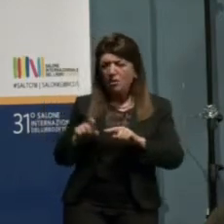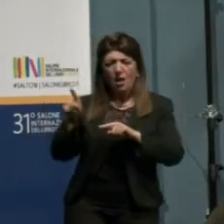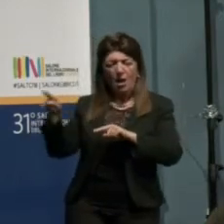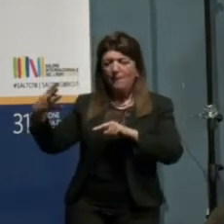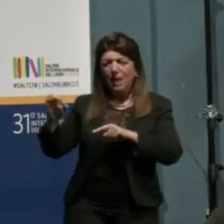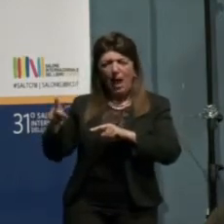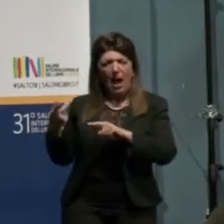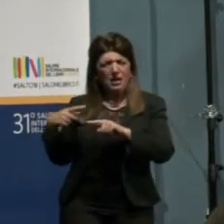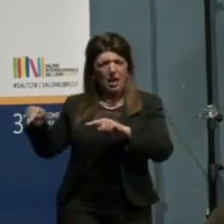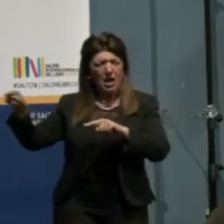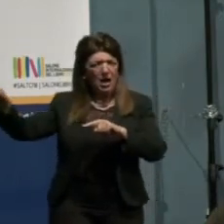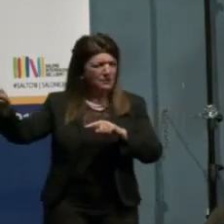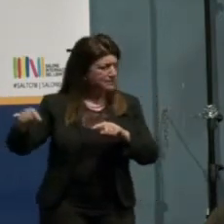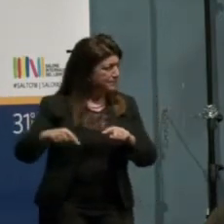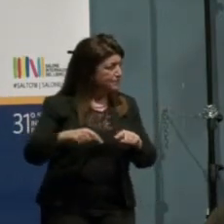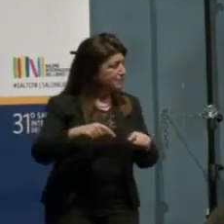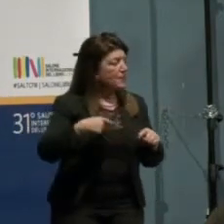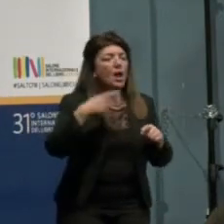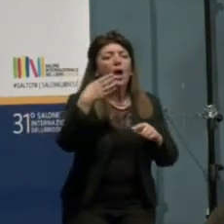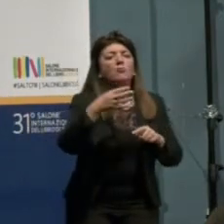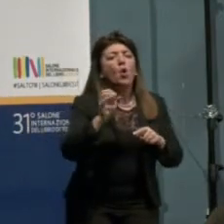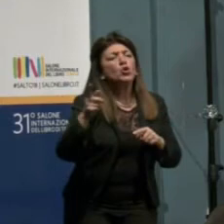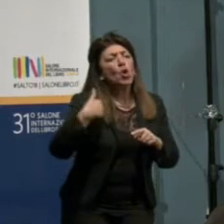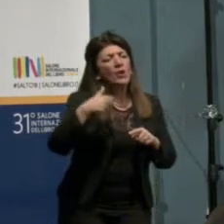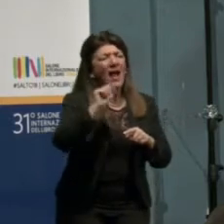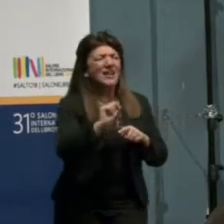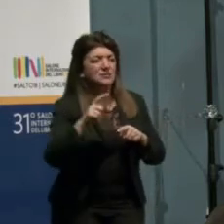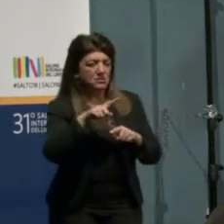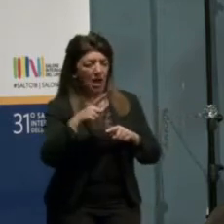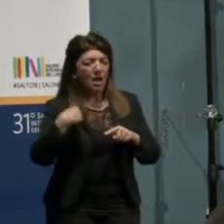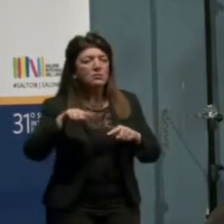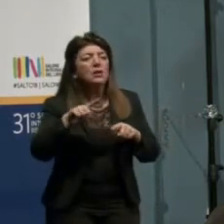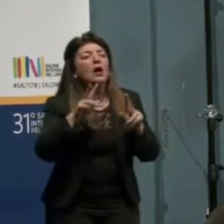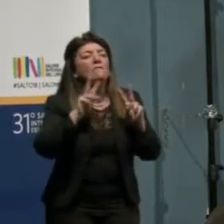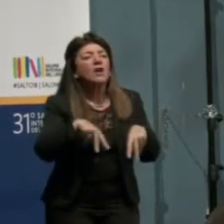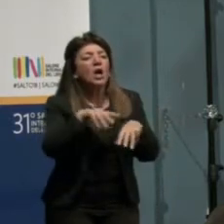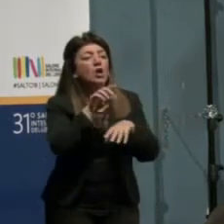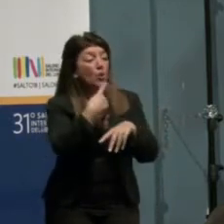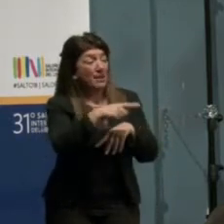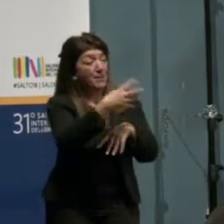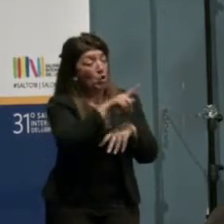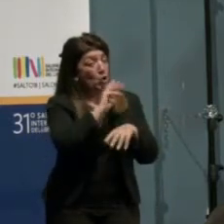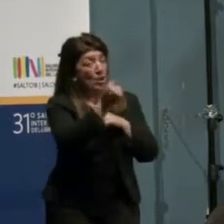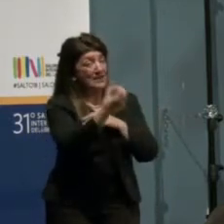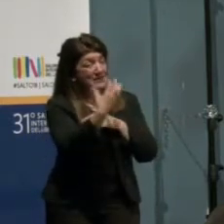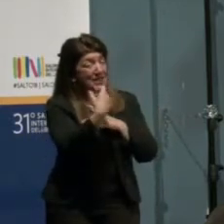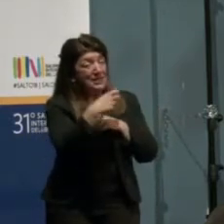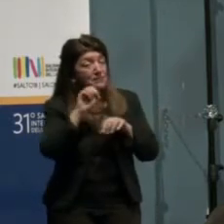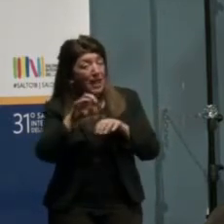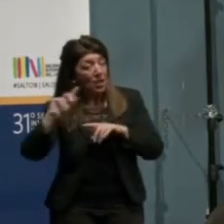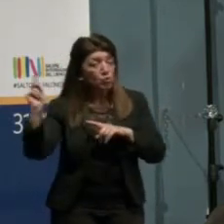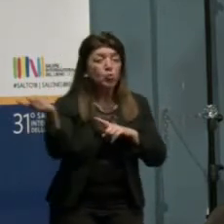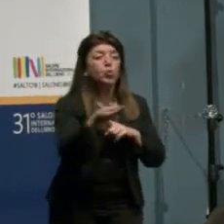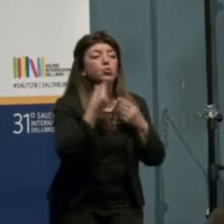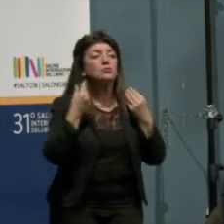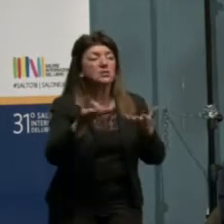mara filippi e morrione alessandra tarquini l'insegnamento era quello l'invito era quello al coraggio era anche un invito insomma